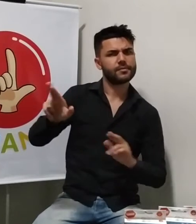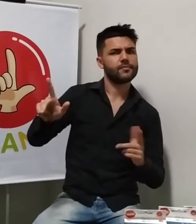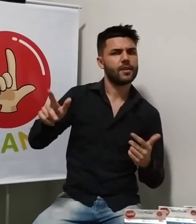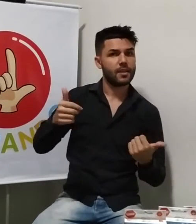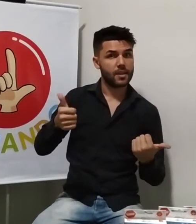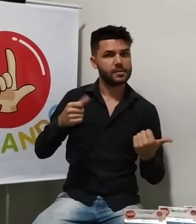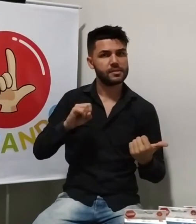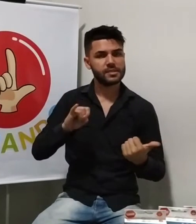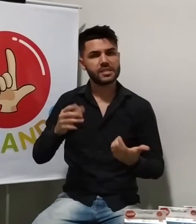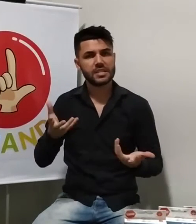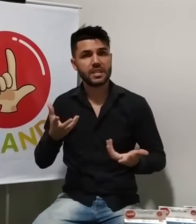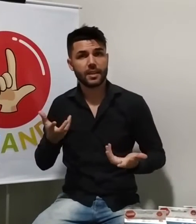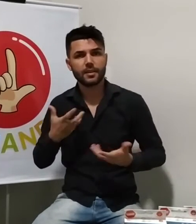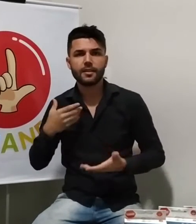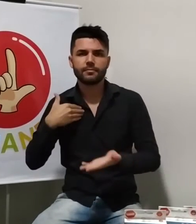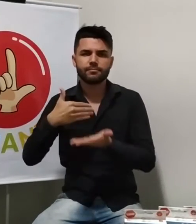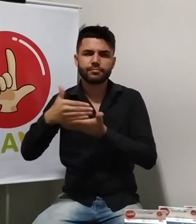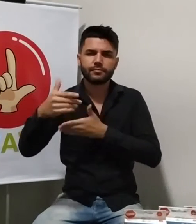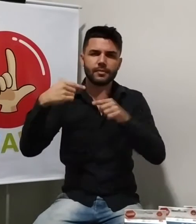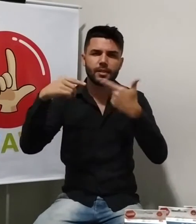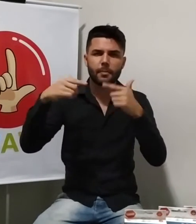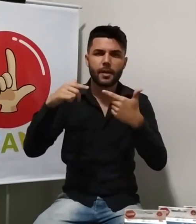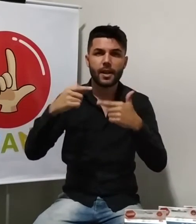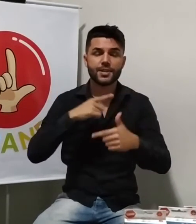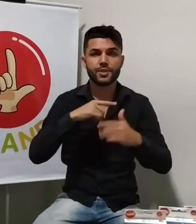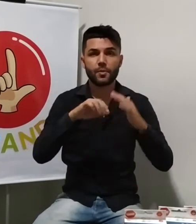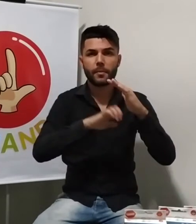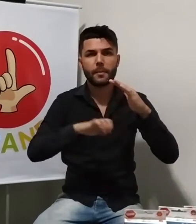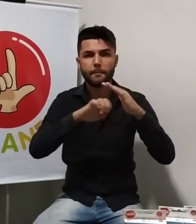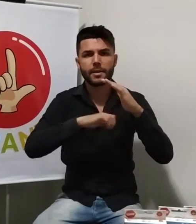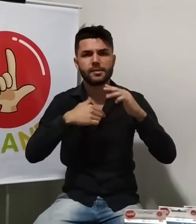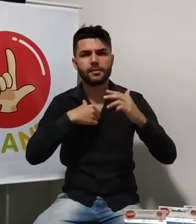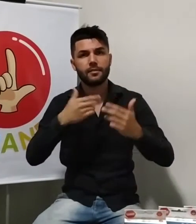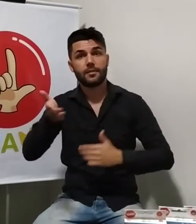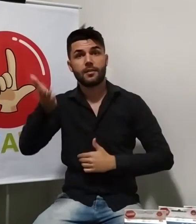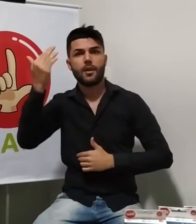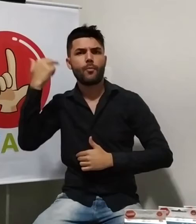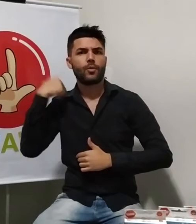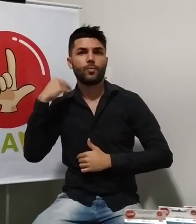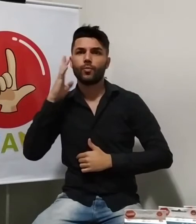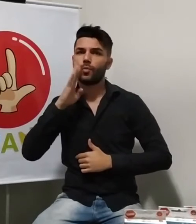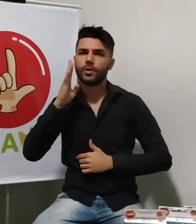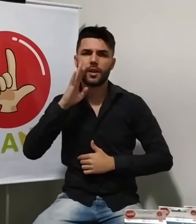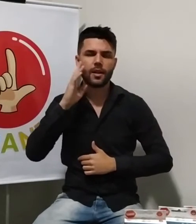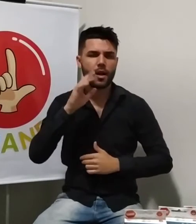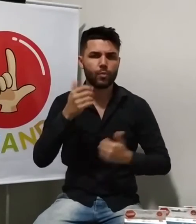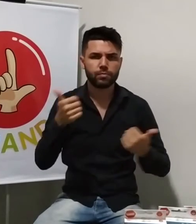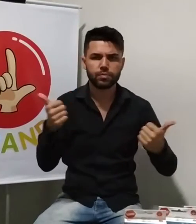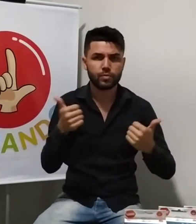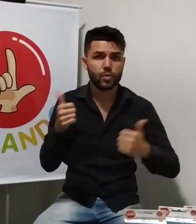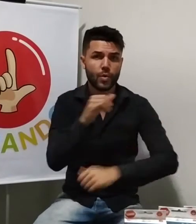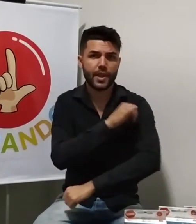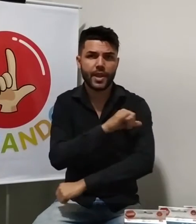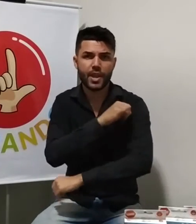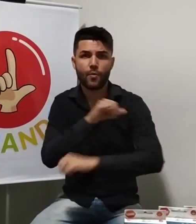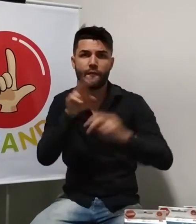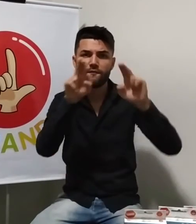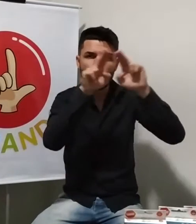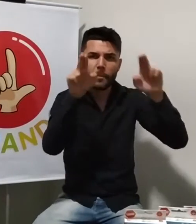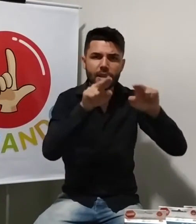tradicional, mexe num business muito regulado, né? Regulamentado. E eu dava algumas ideias, aquele negócio não ia muito pra frente e tal. E um dia eu comprei um